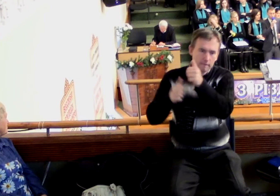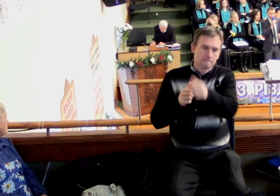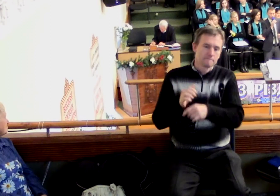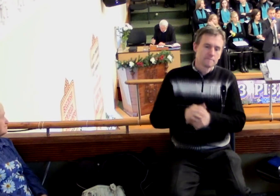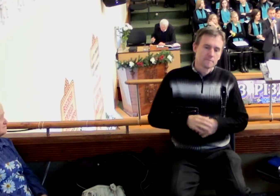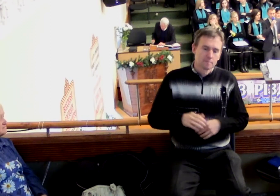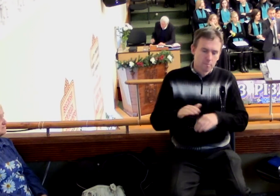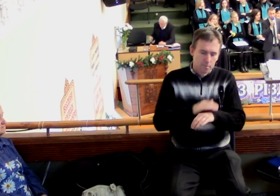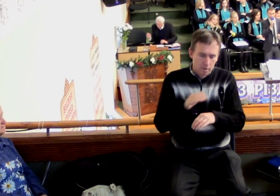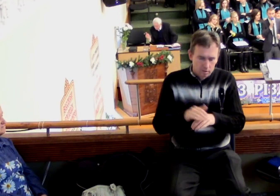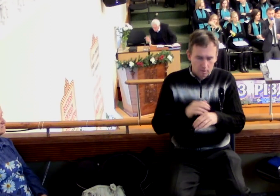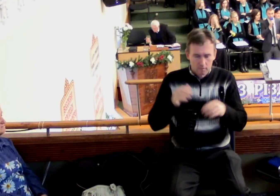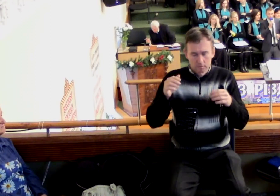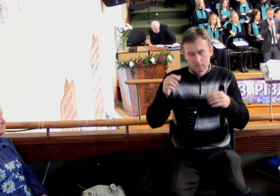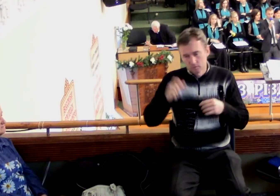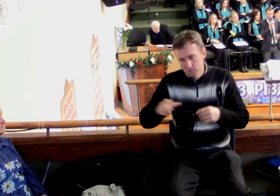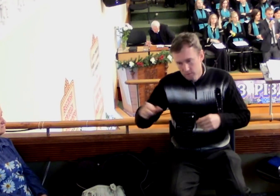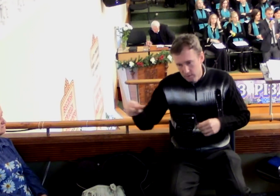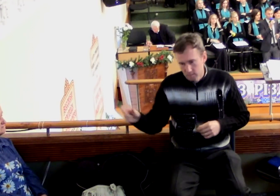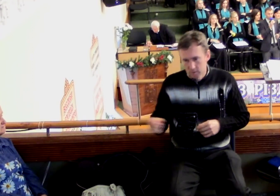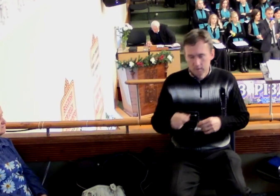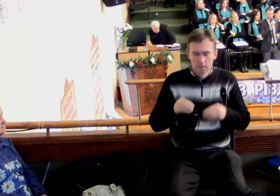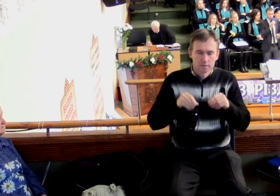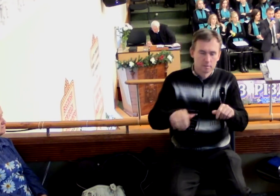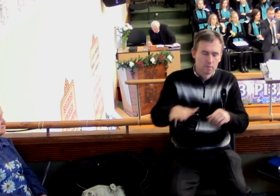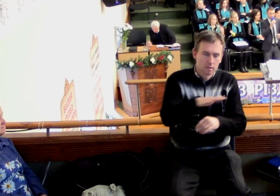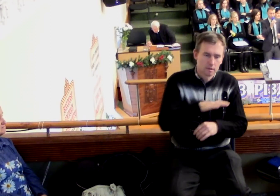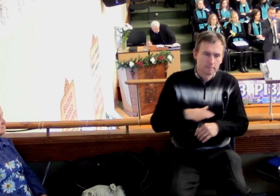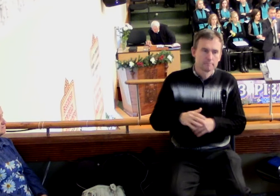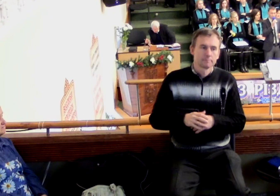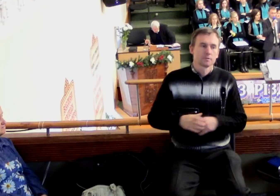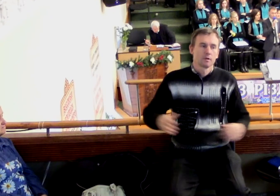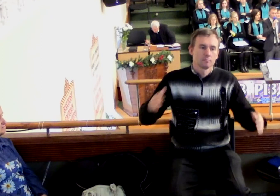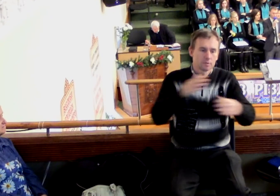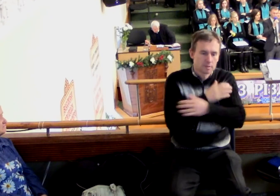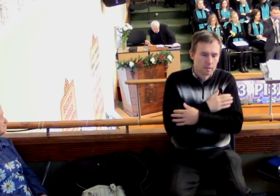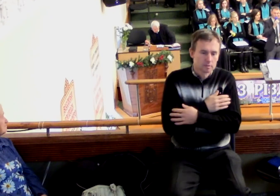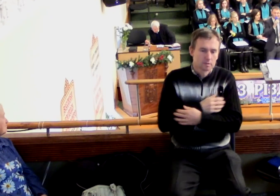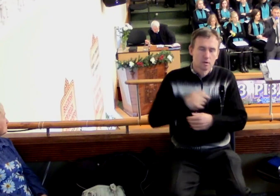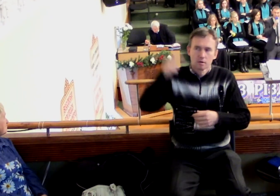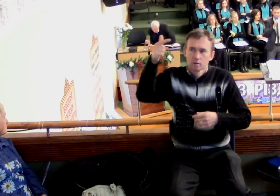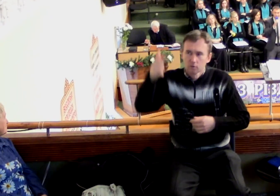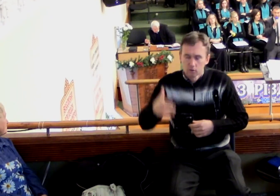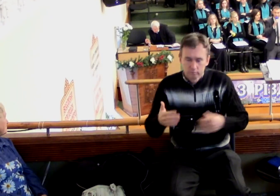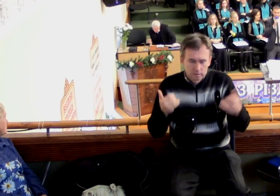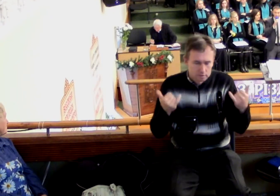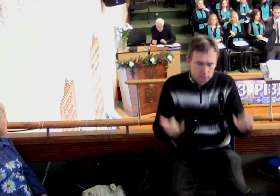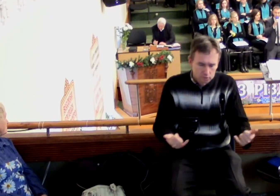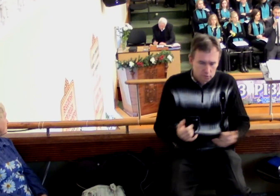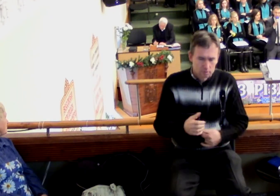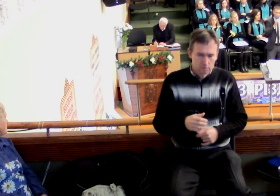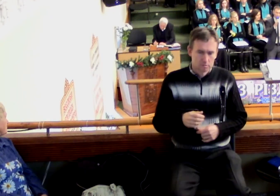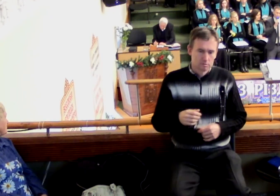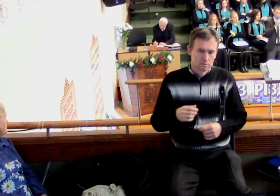благоволение людям всем мир будет на земле. Обнять сейчас бы Господа, к ногам